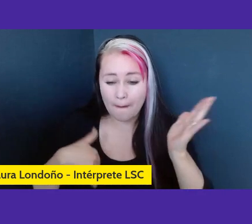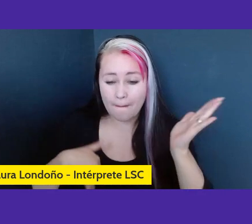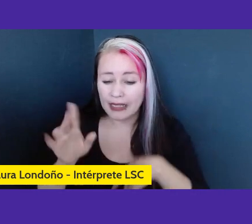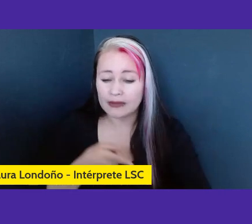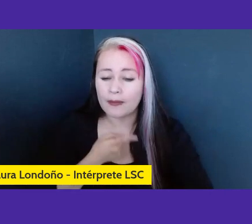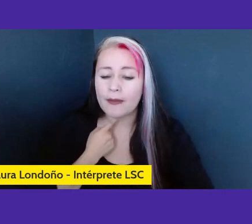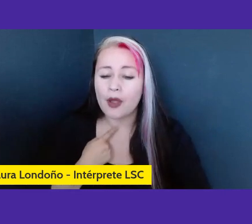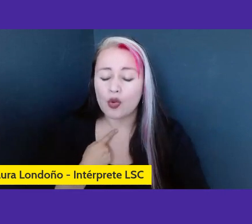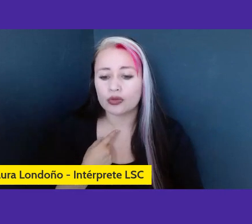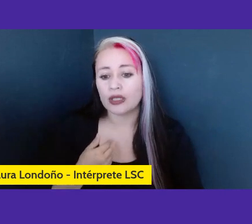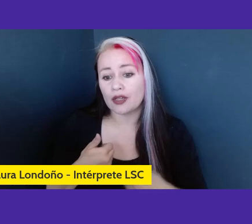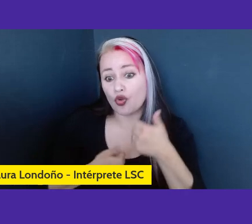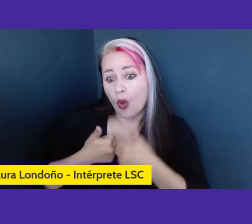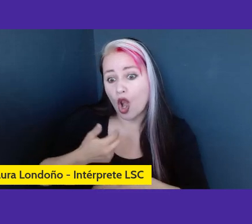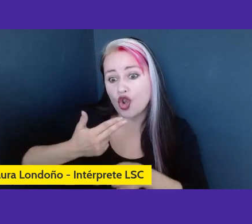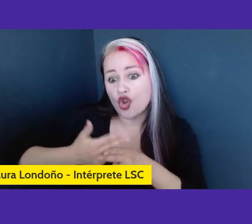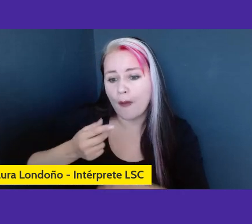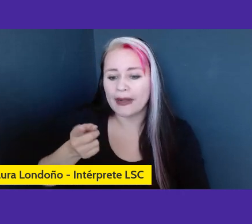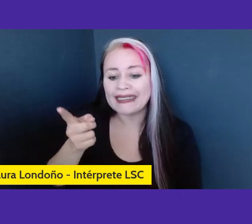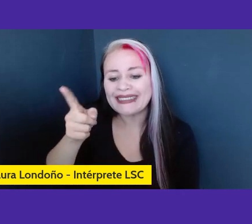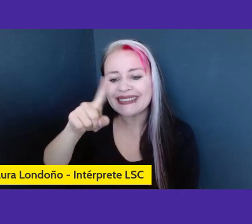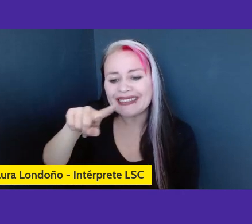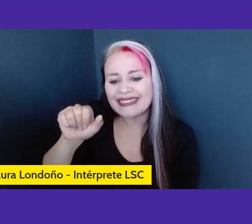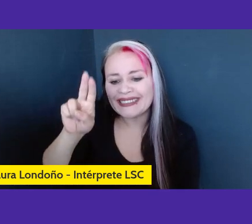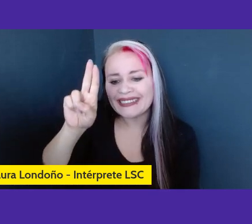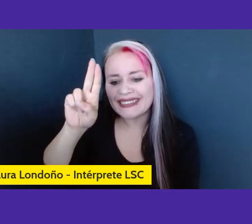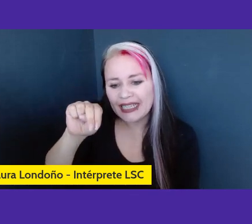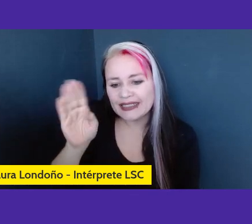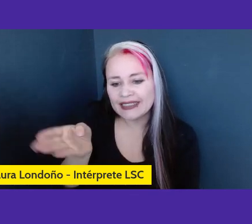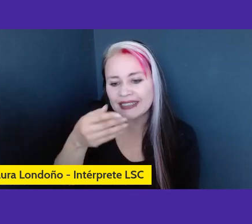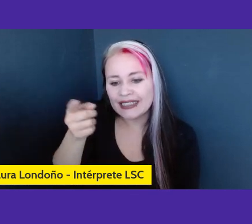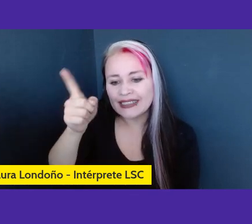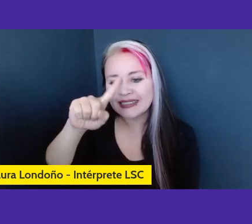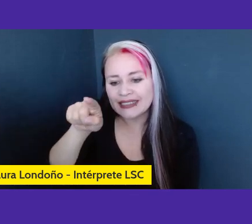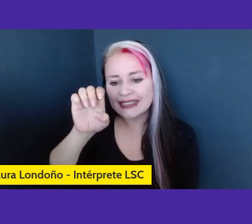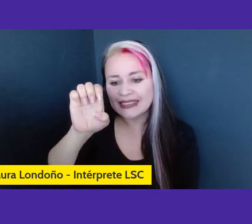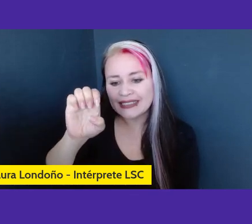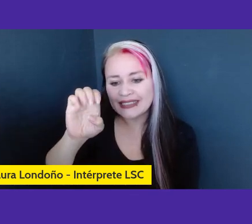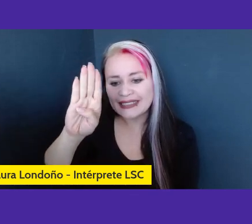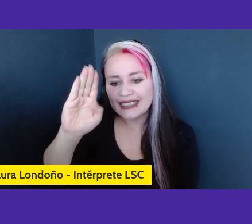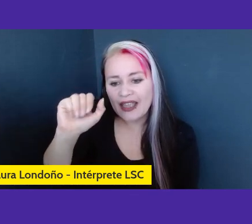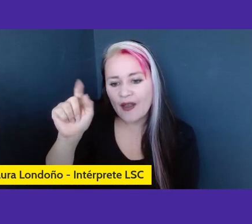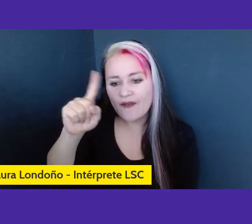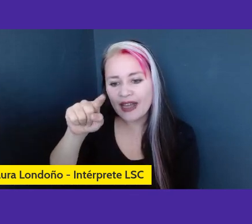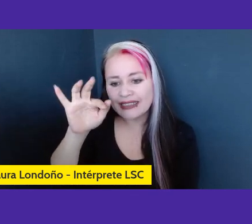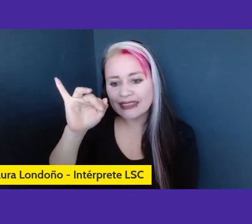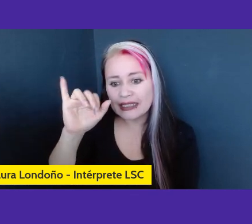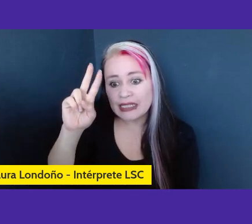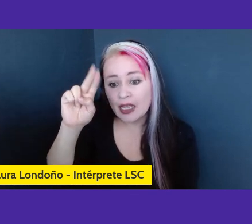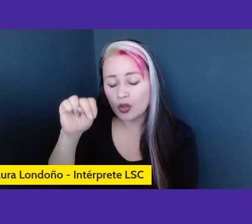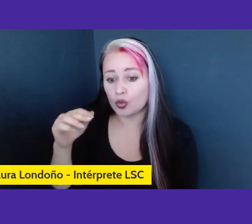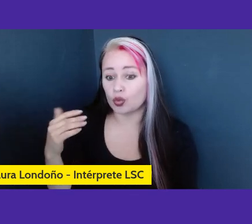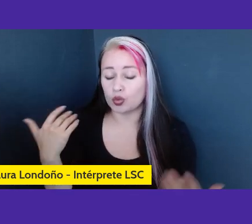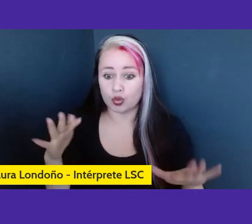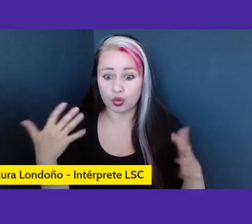Sebastián. Me parece que es un festival espectacular porque tiene un prestigio enorme. Es un festival